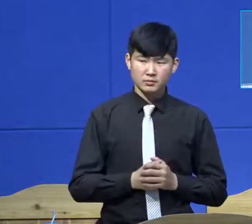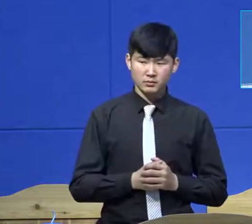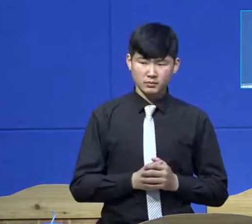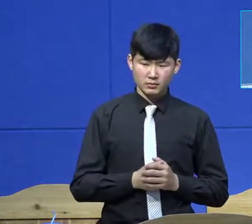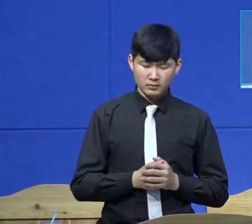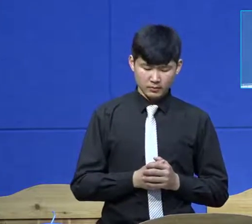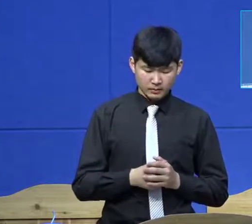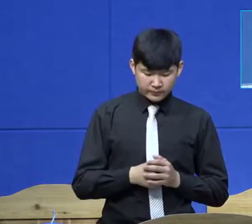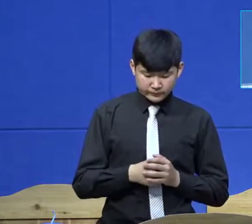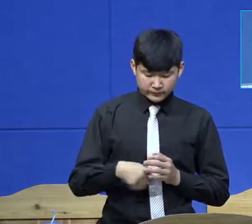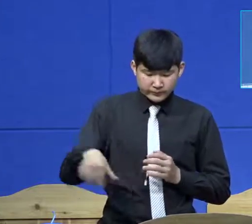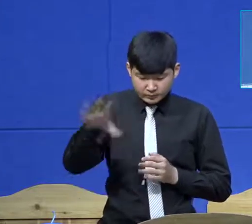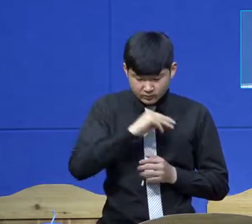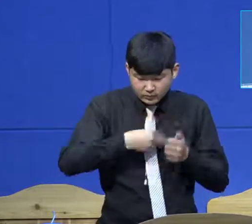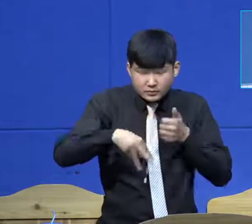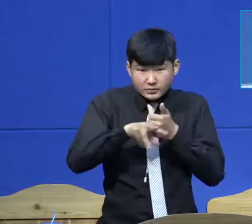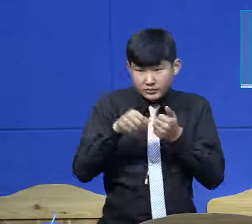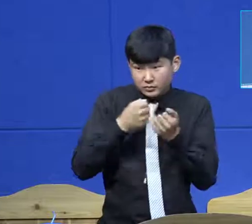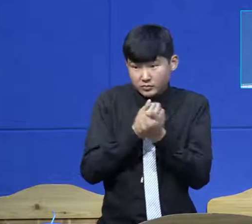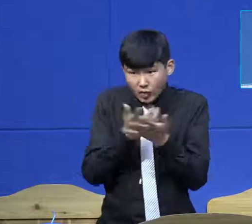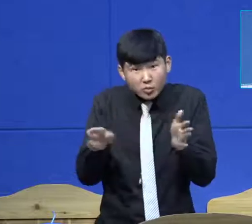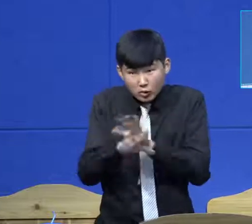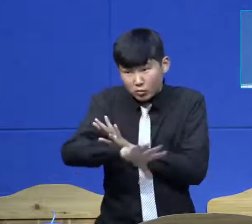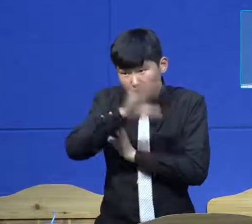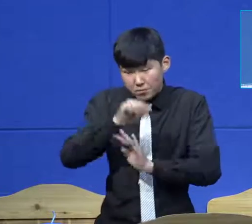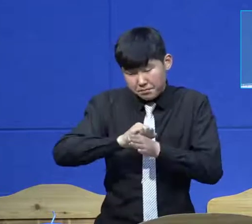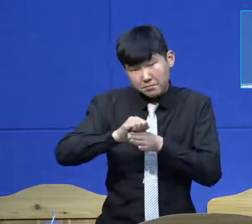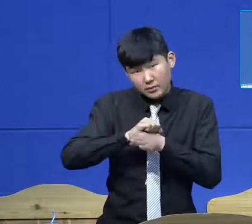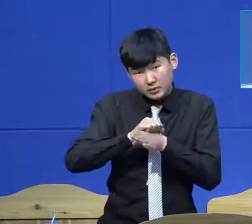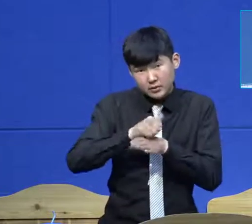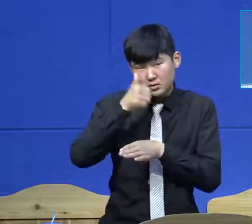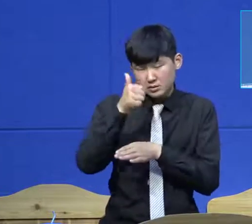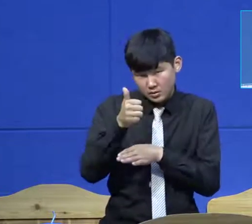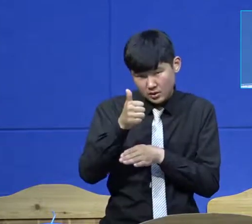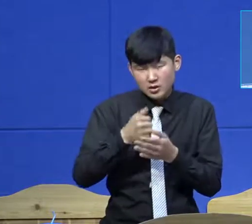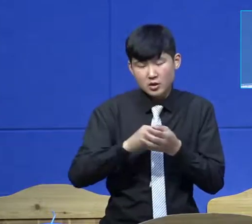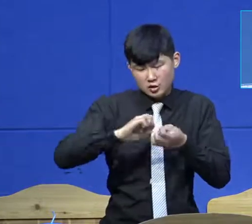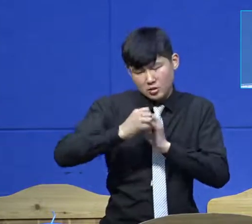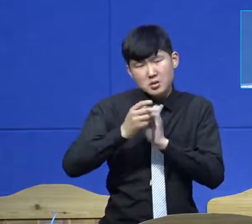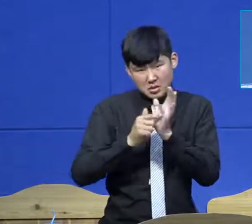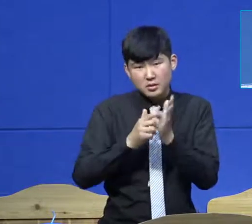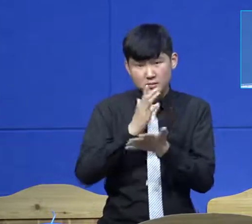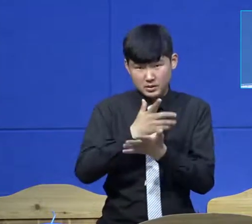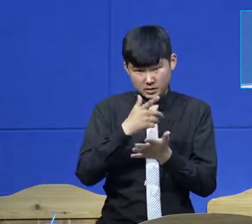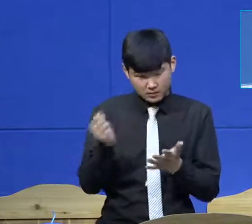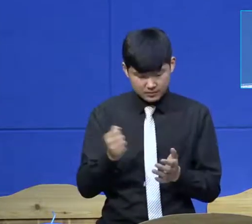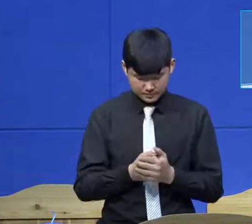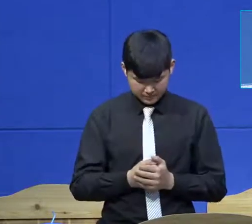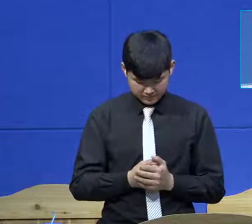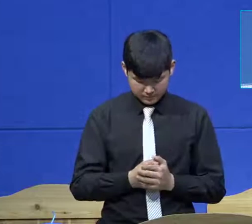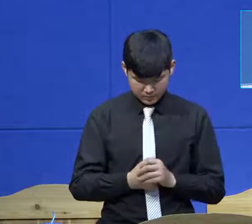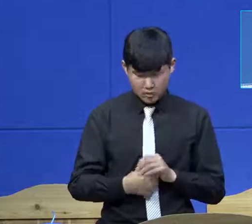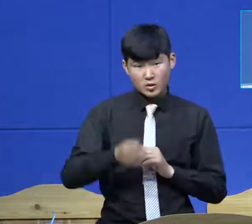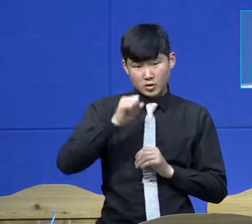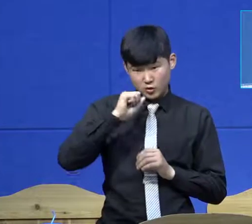бид нэр сайн мэдээ тарааж болохоор бүх бэлтгэлүүдээ сайн хийх хэрэгтэй байгаа.